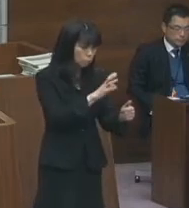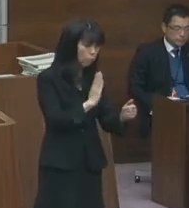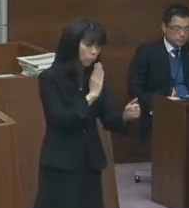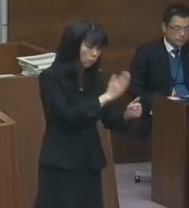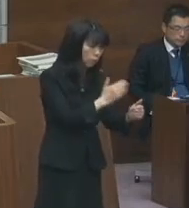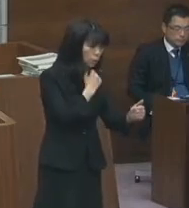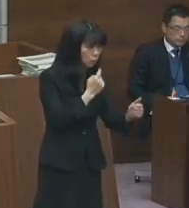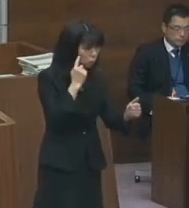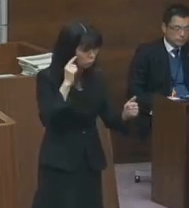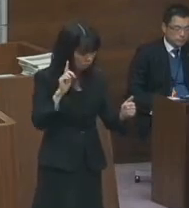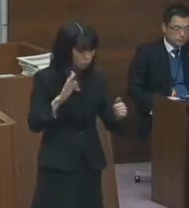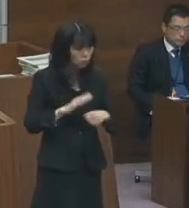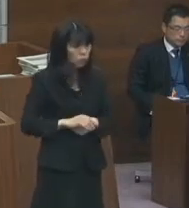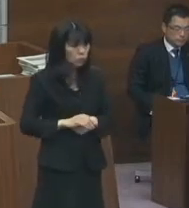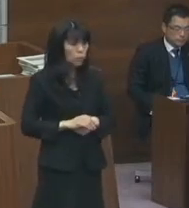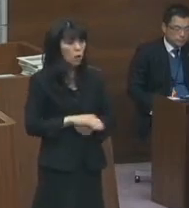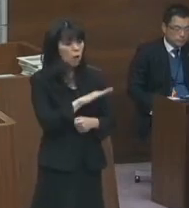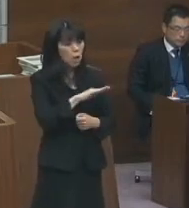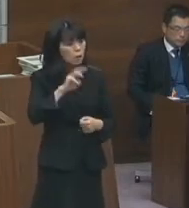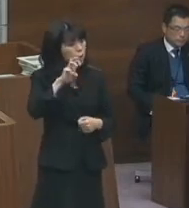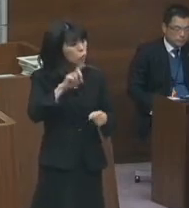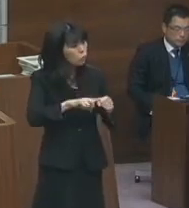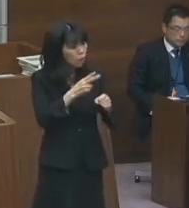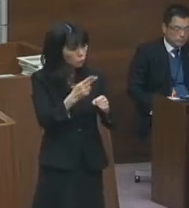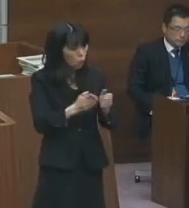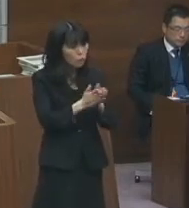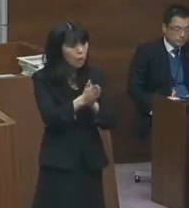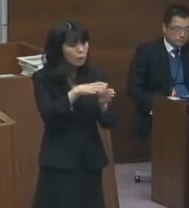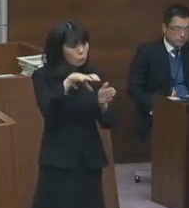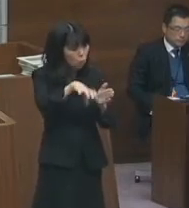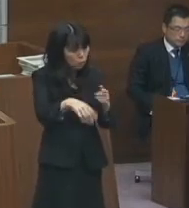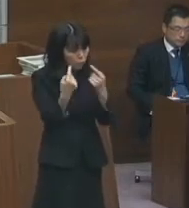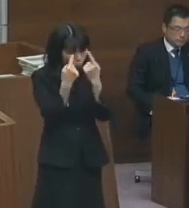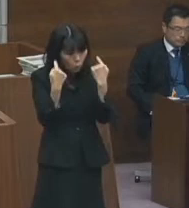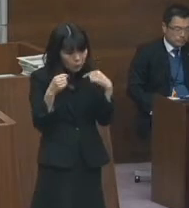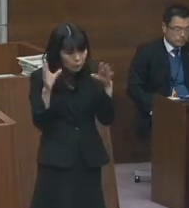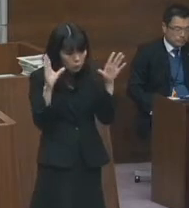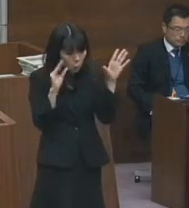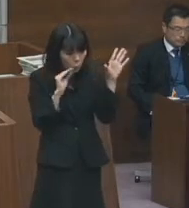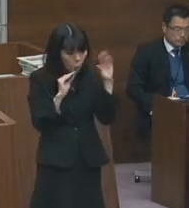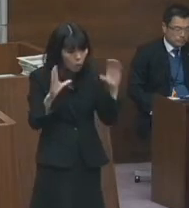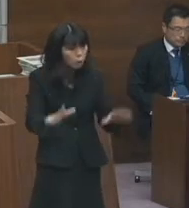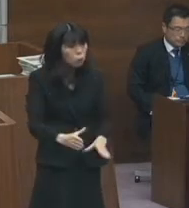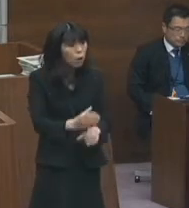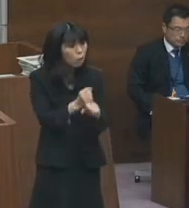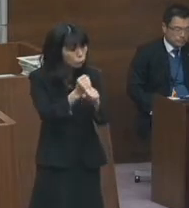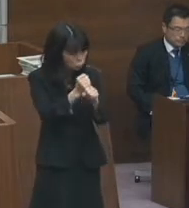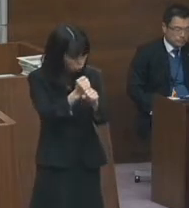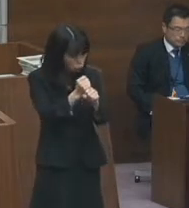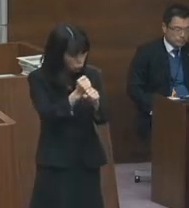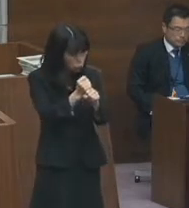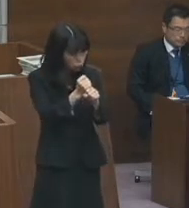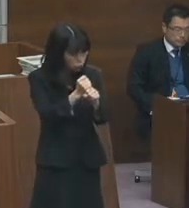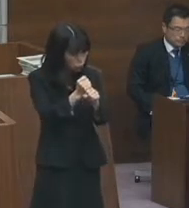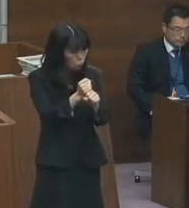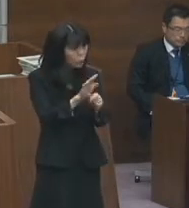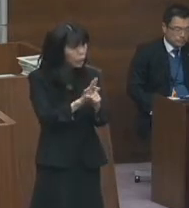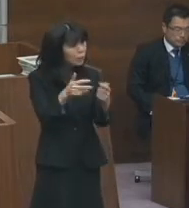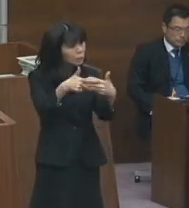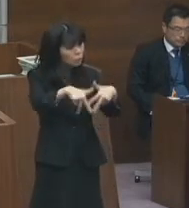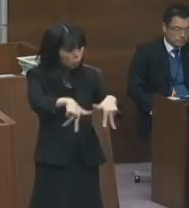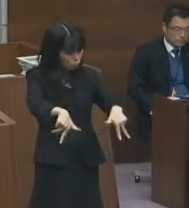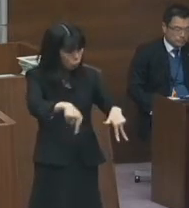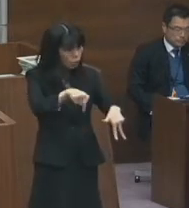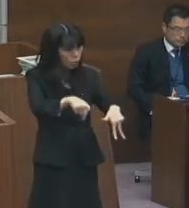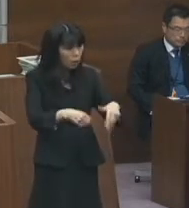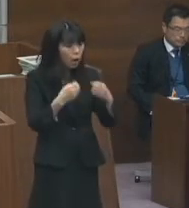いります。また、平成30年度、西条における個人情報が集約される西条業務支援システムに、新た